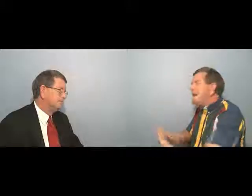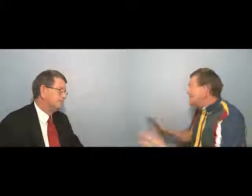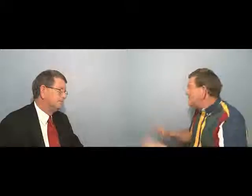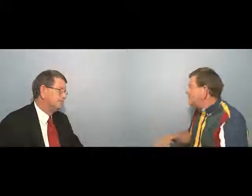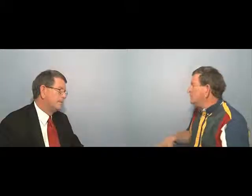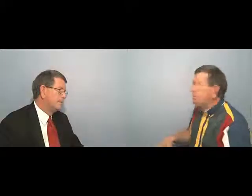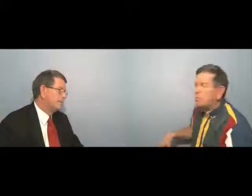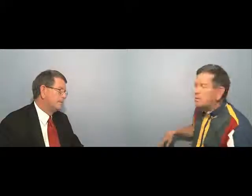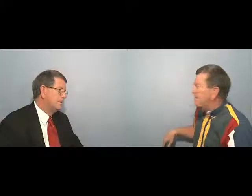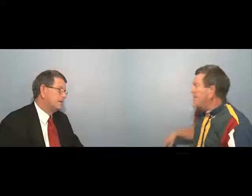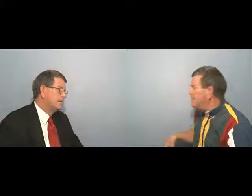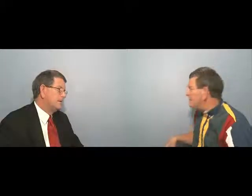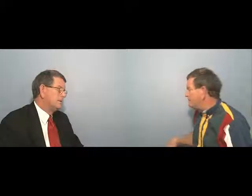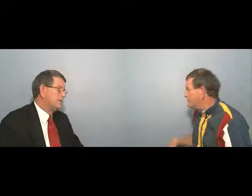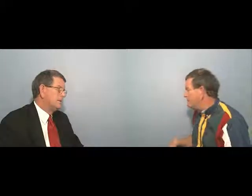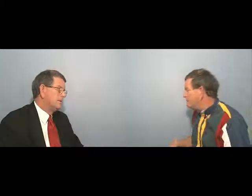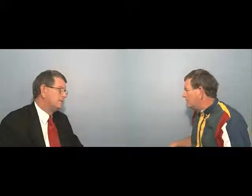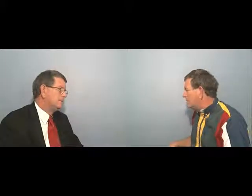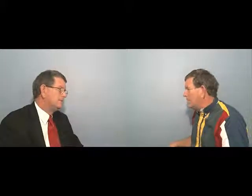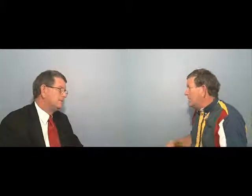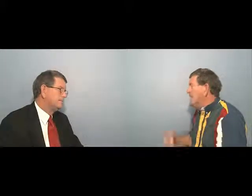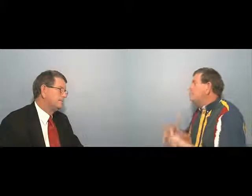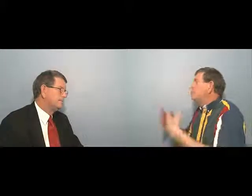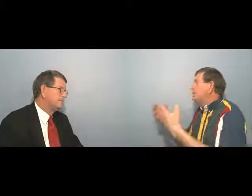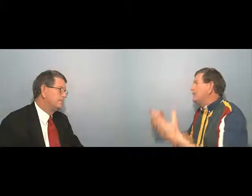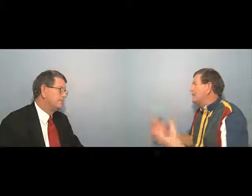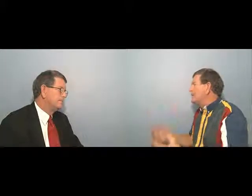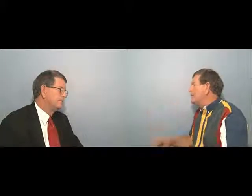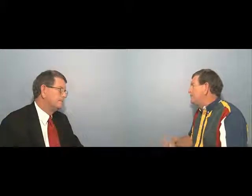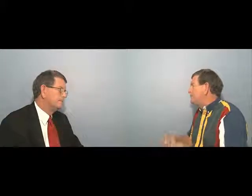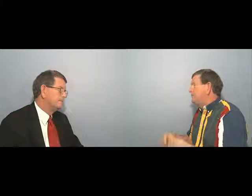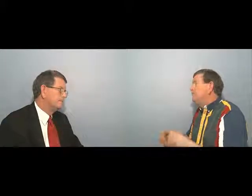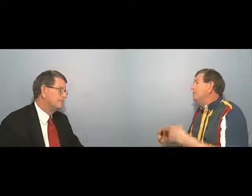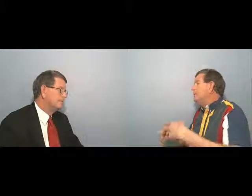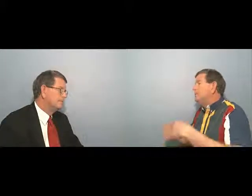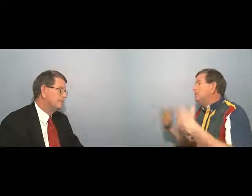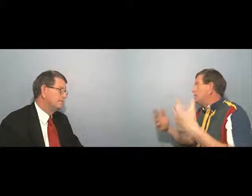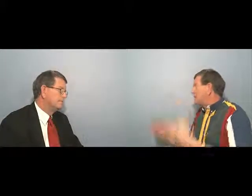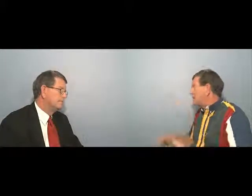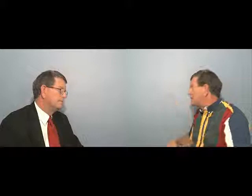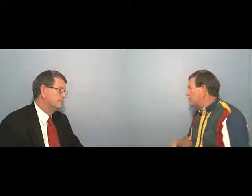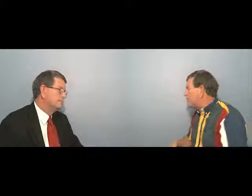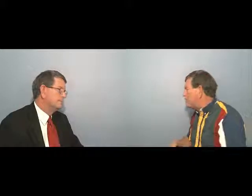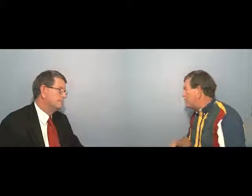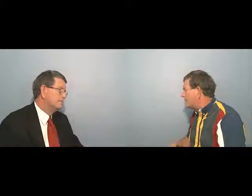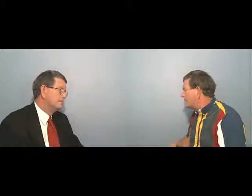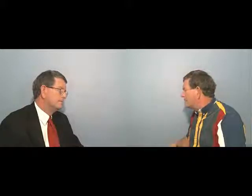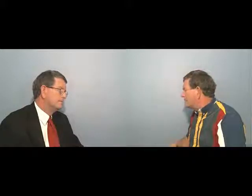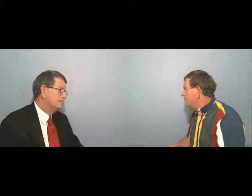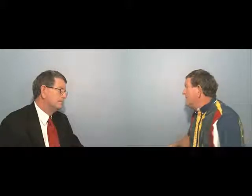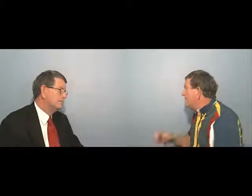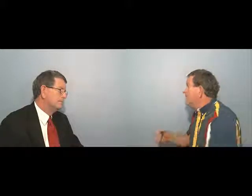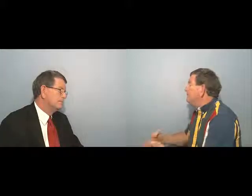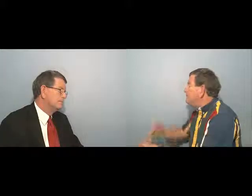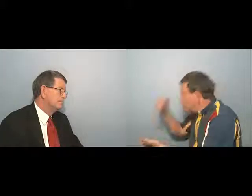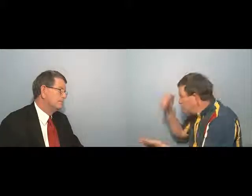arrêter de lire tous ces livres et lire le journal pendant 1 heure, 2 heures chaque soir. Michael, tu